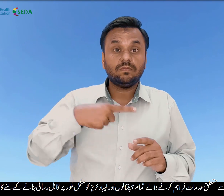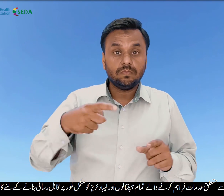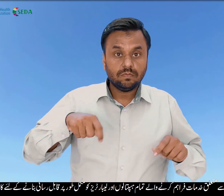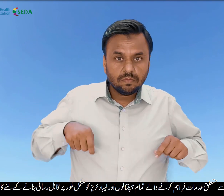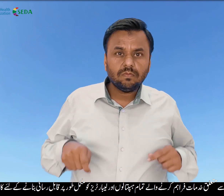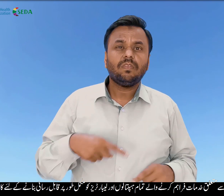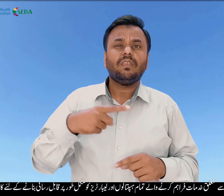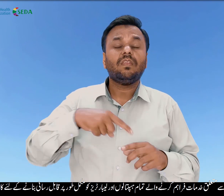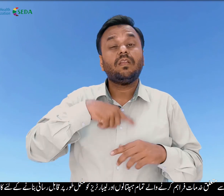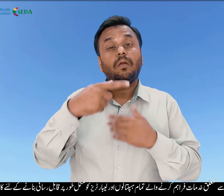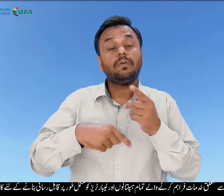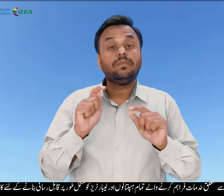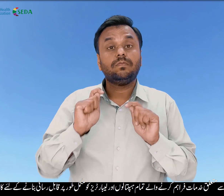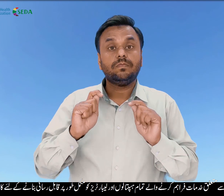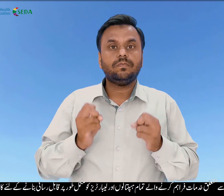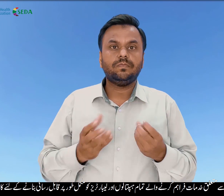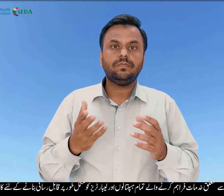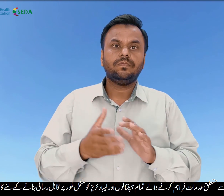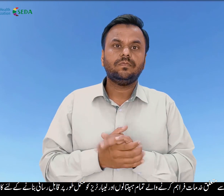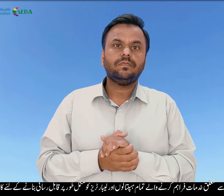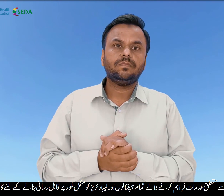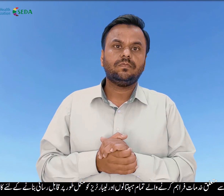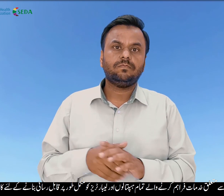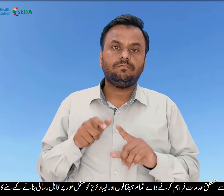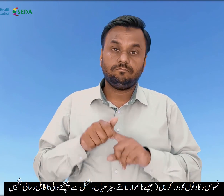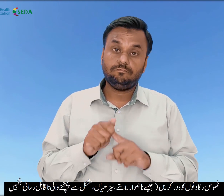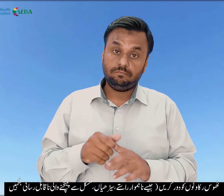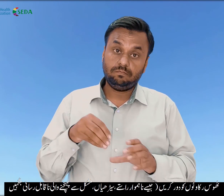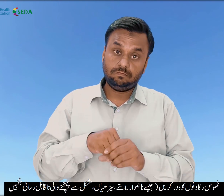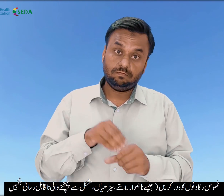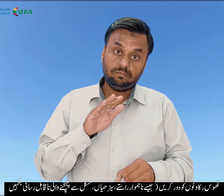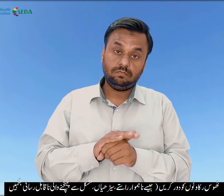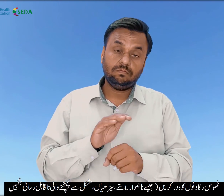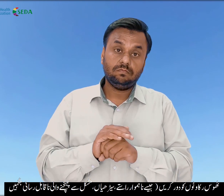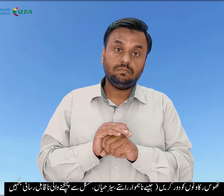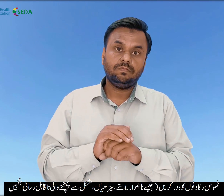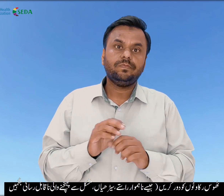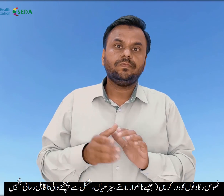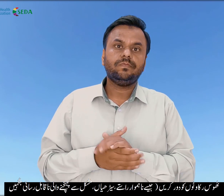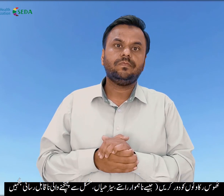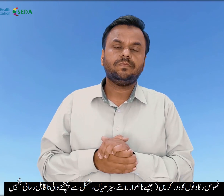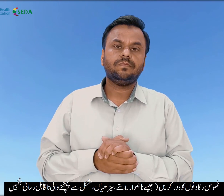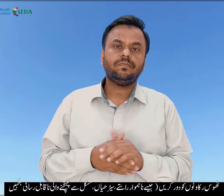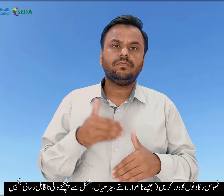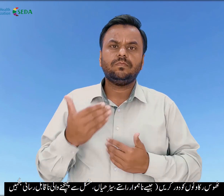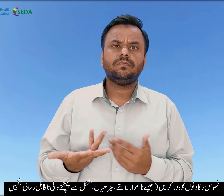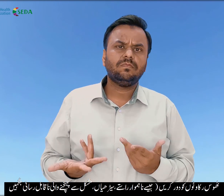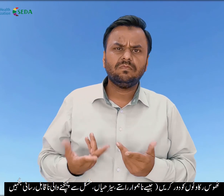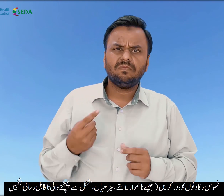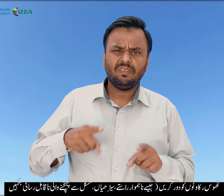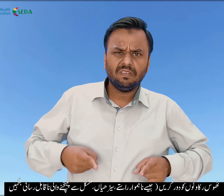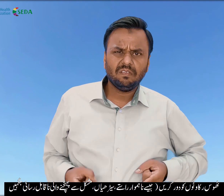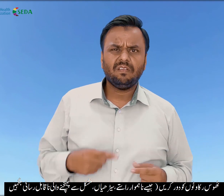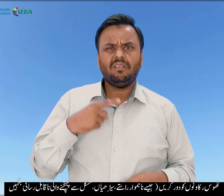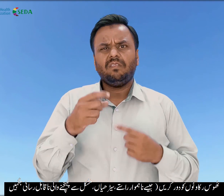قابل رسائی بنانے کے لیے کام کریں۔ ٹھوس رکاوٹوں کو دور کریں جیسے ناہموار